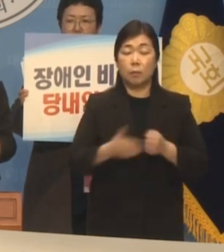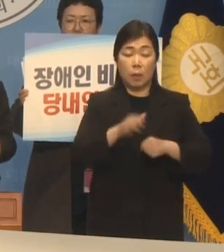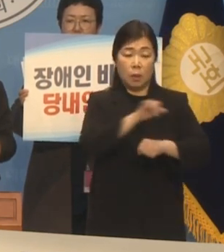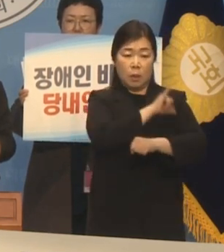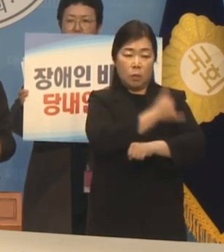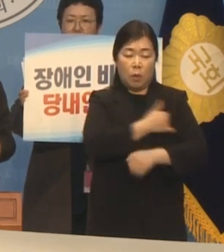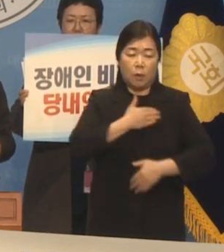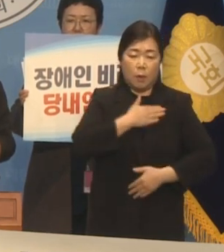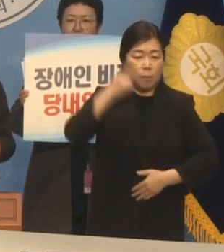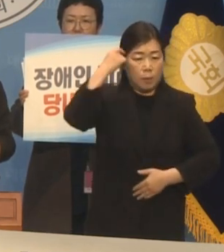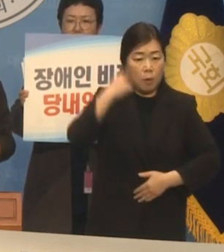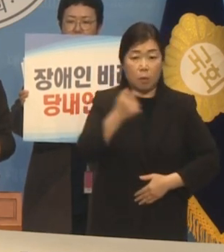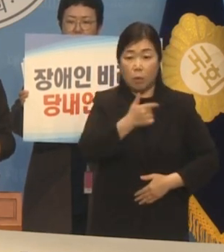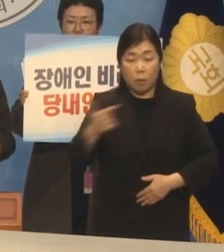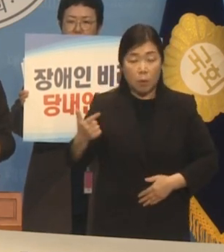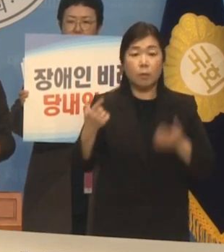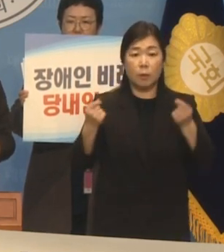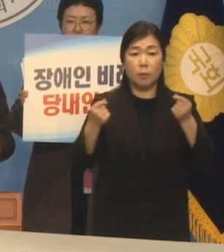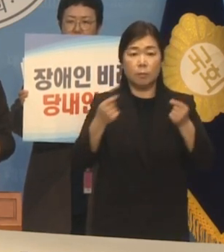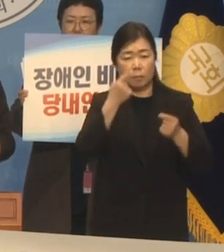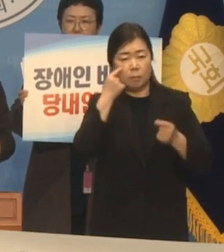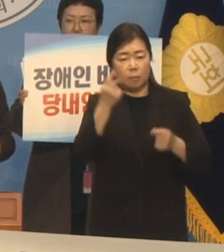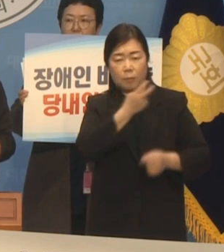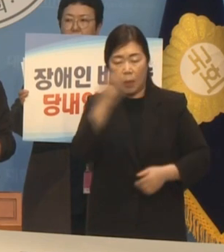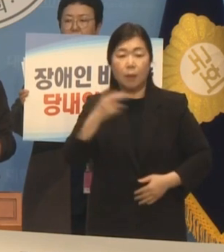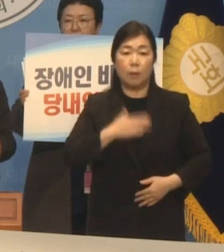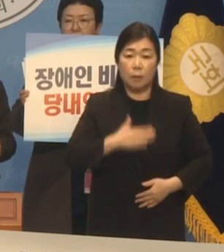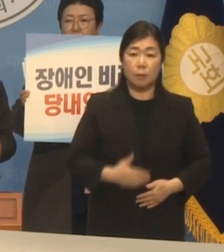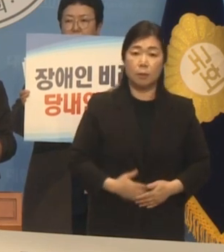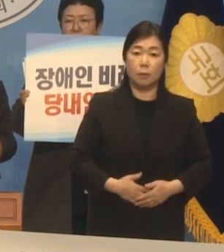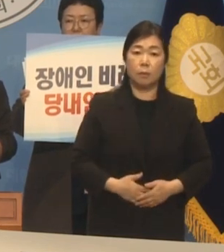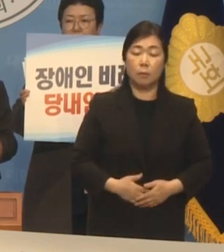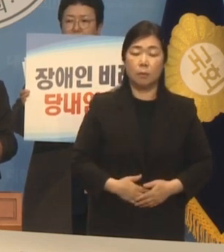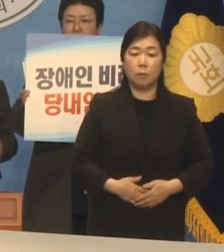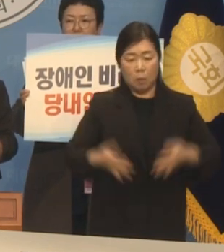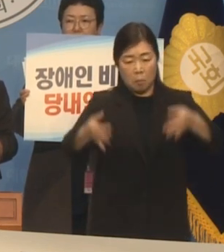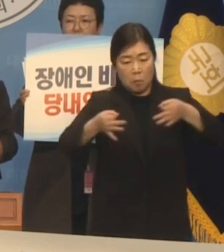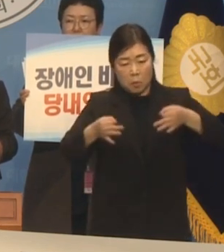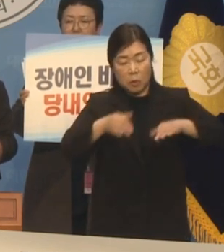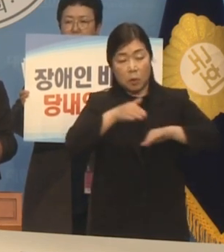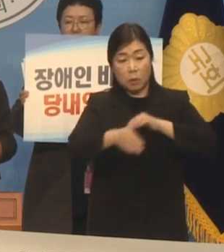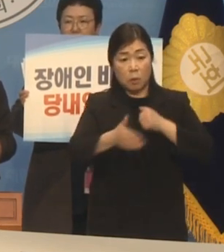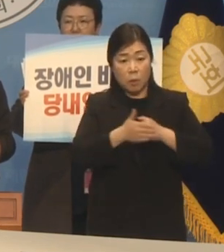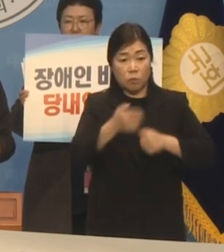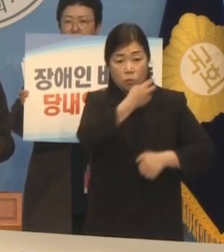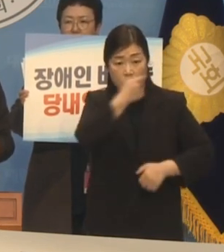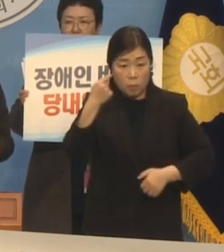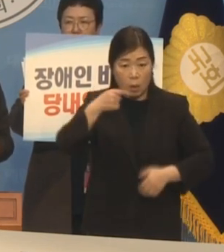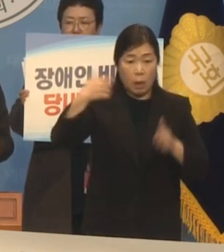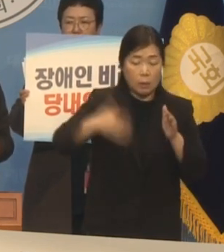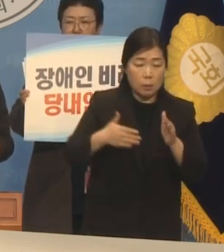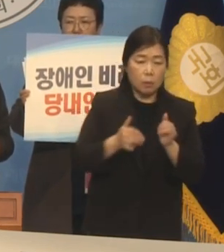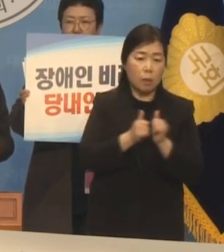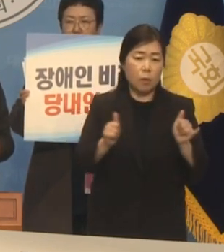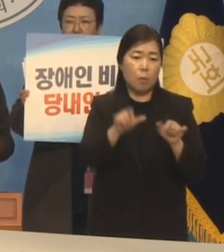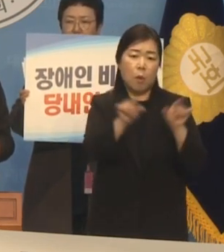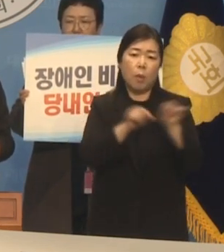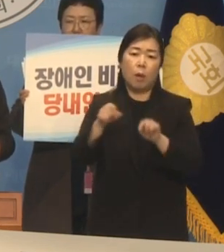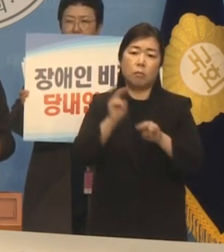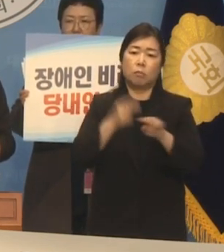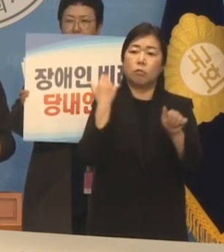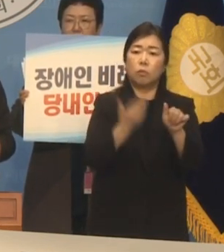감수성이 높아졌다 또한 보여주게 급급한 나머지 충분히 검증되지 않은 인물들로